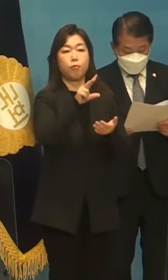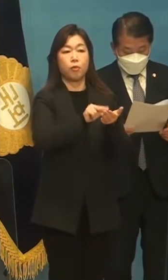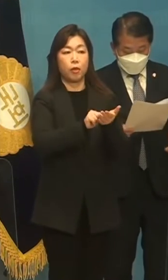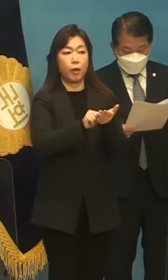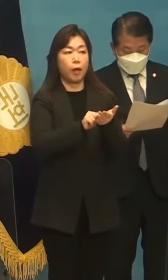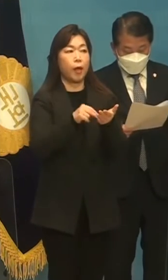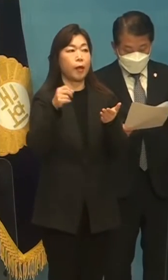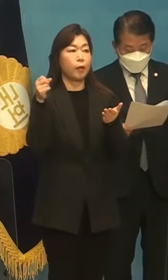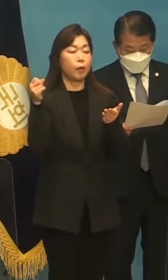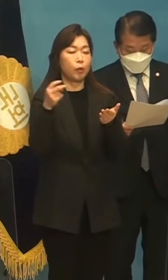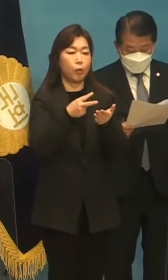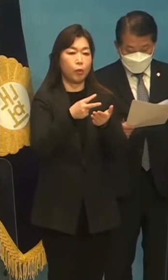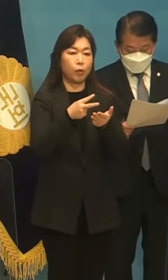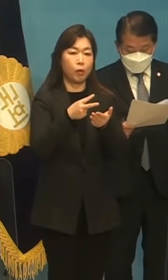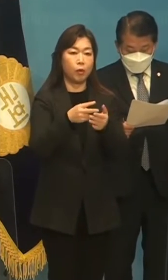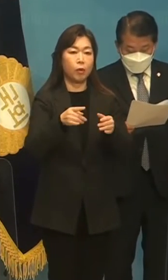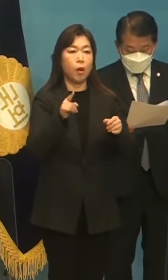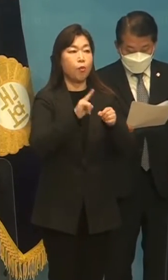그리고